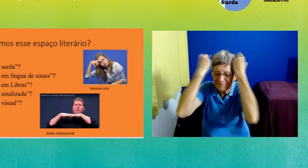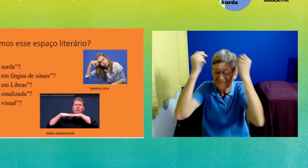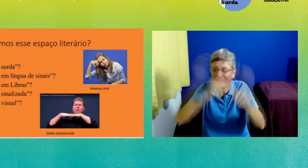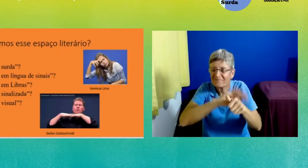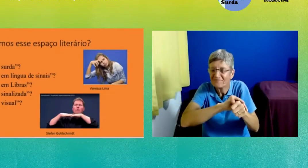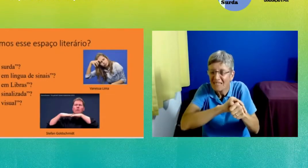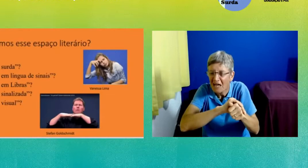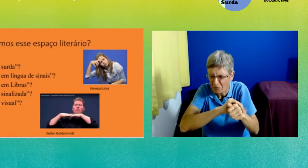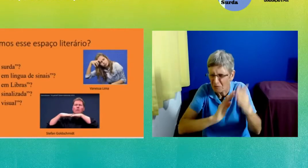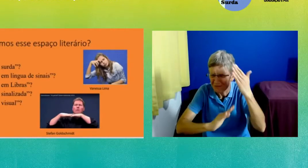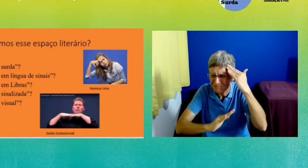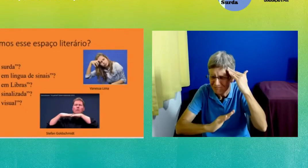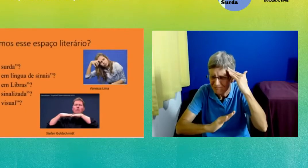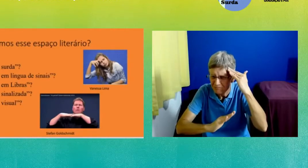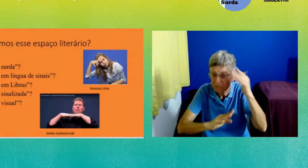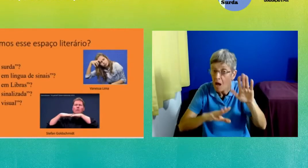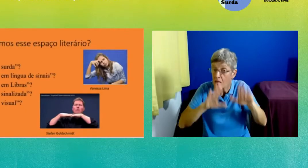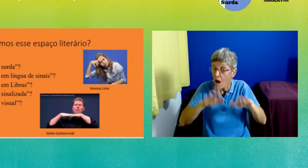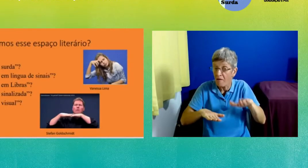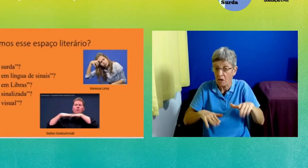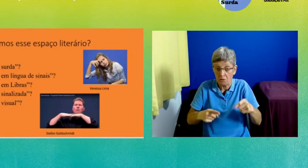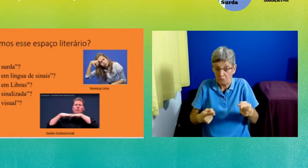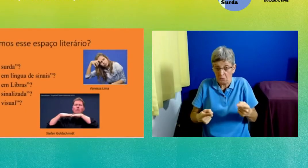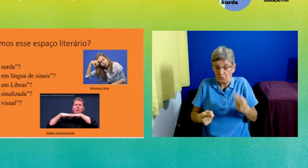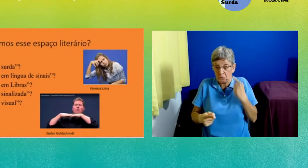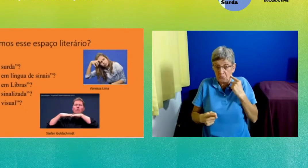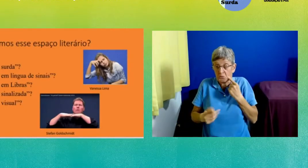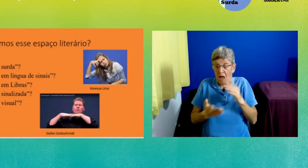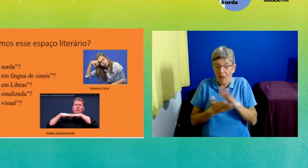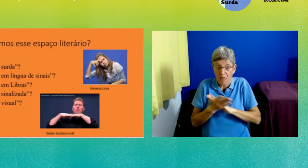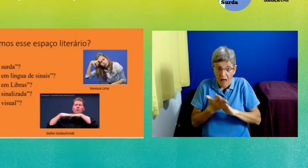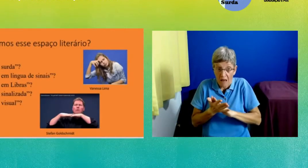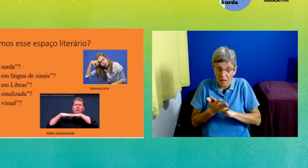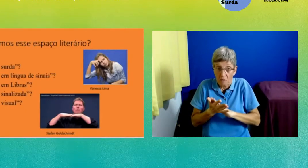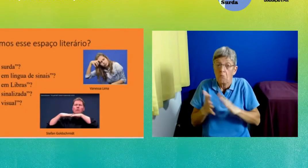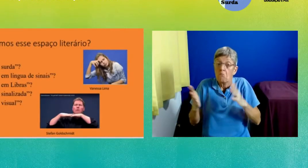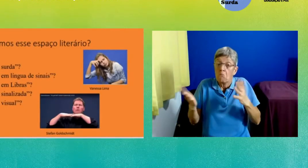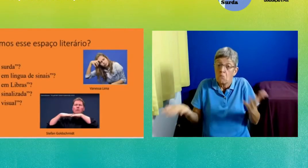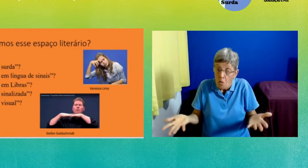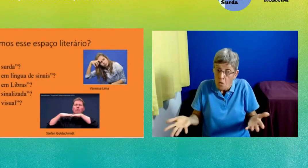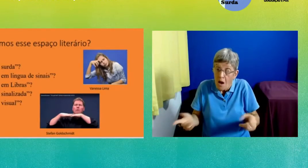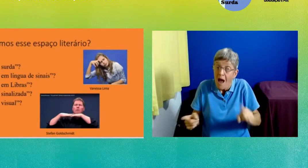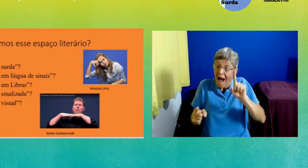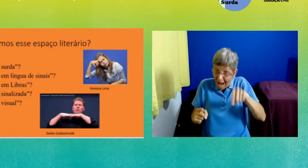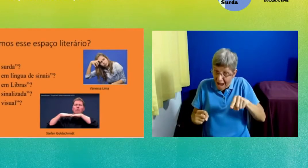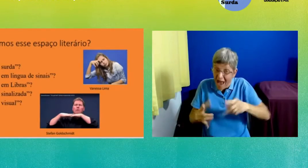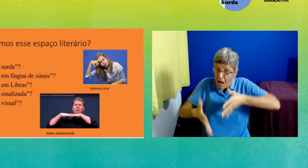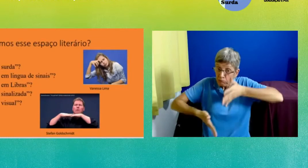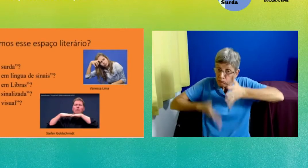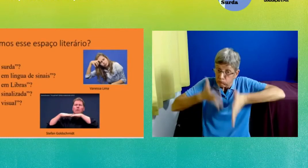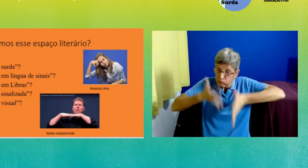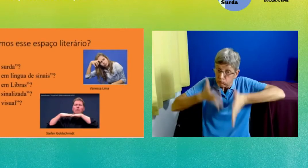Então, às vezes do coelhinho, da tartaruga, que vocês conhecem. E aí,